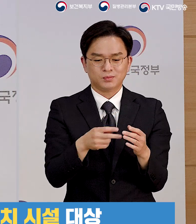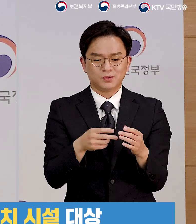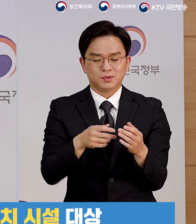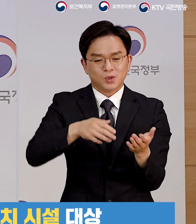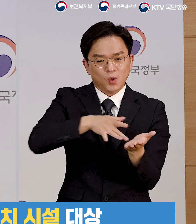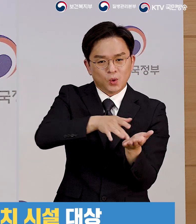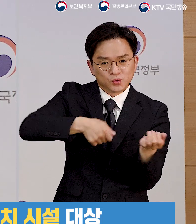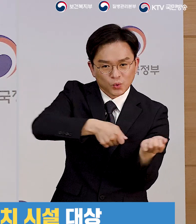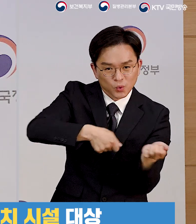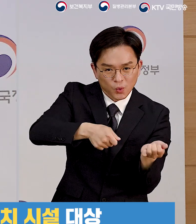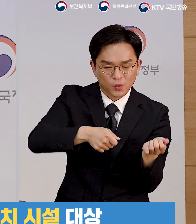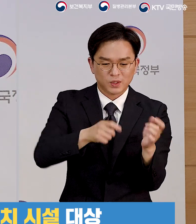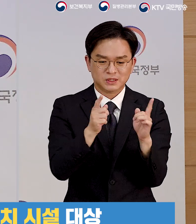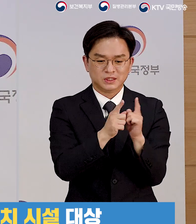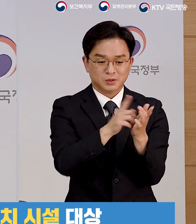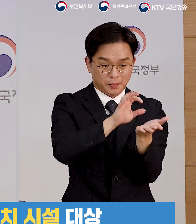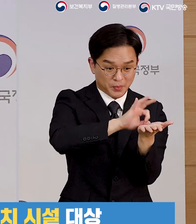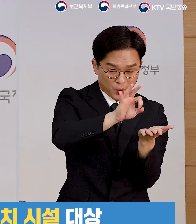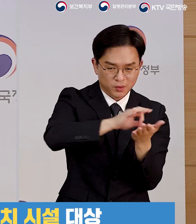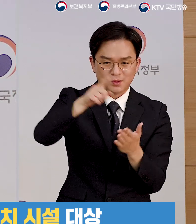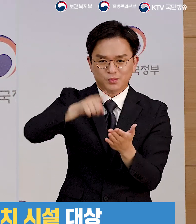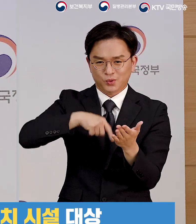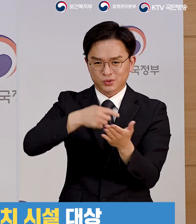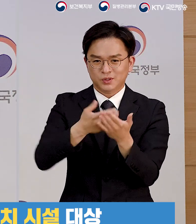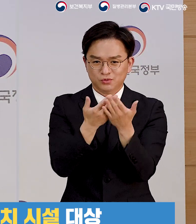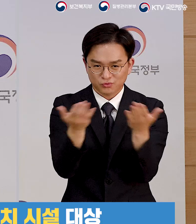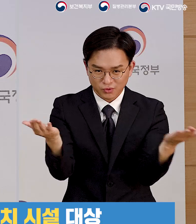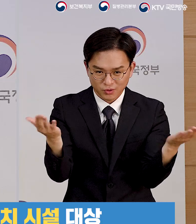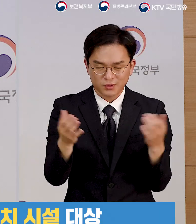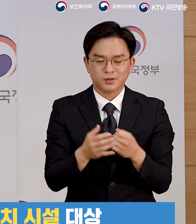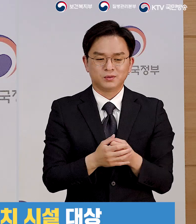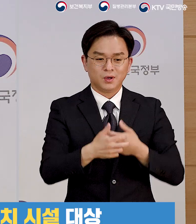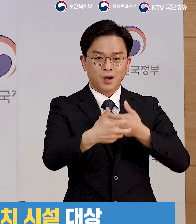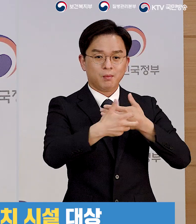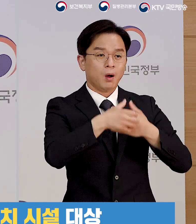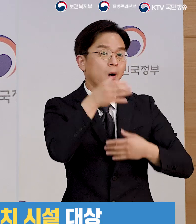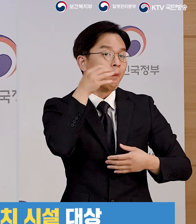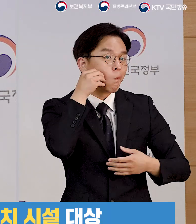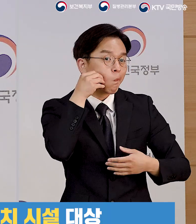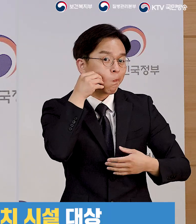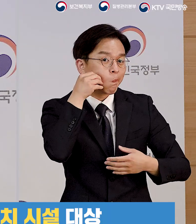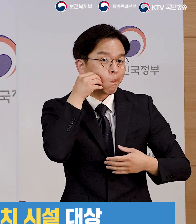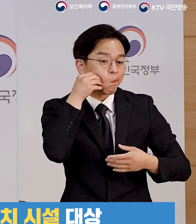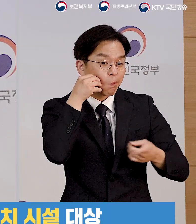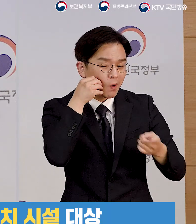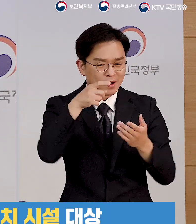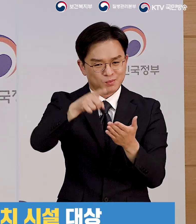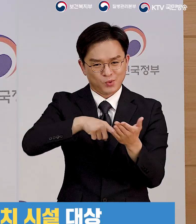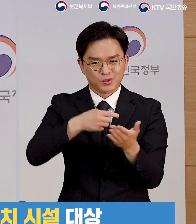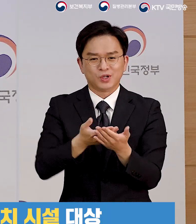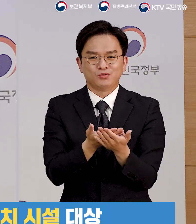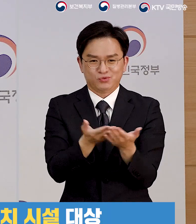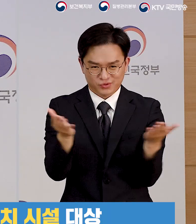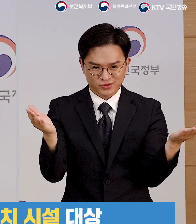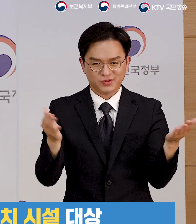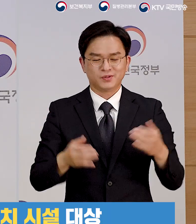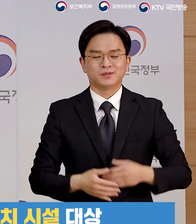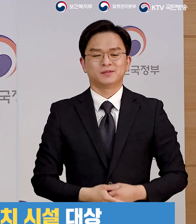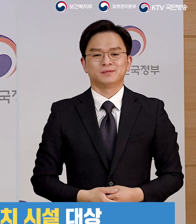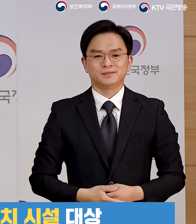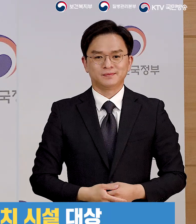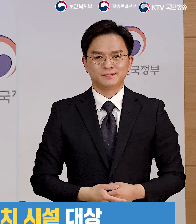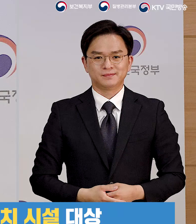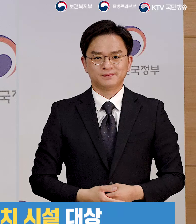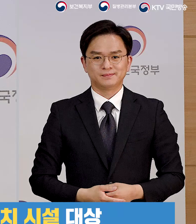개조, 소독 등에 소요된 직접 비용과 시설이나 인력 등을 원래 목적대로 사용하지 못해